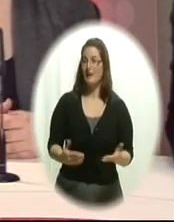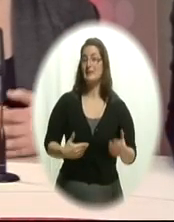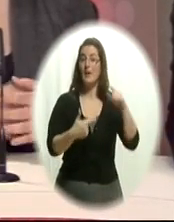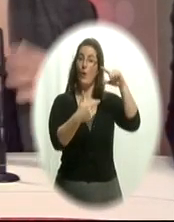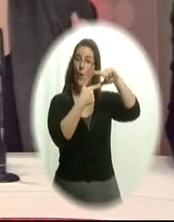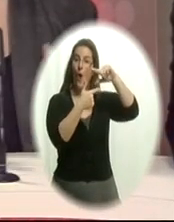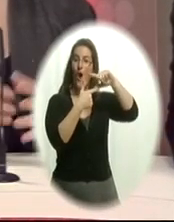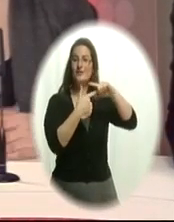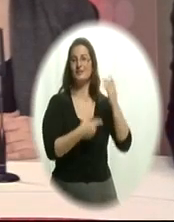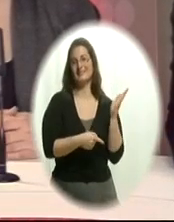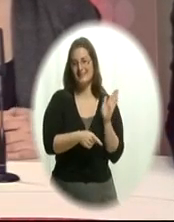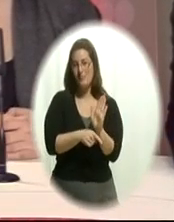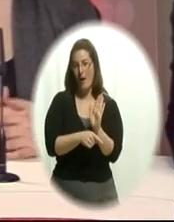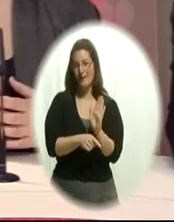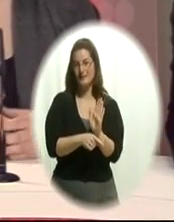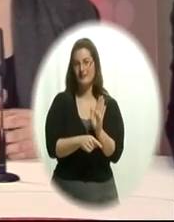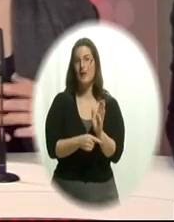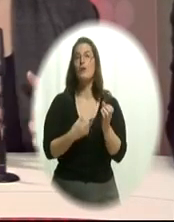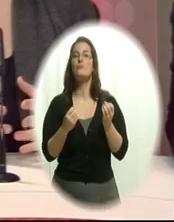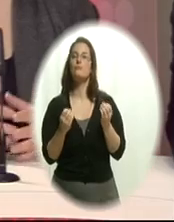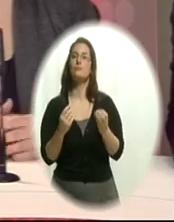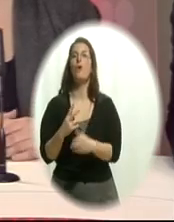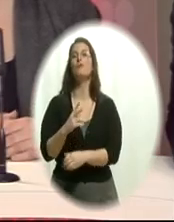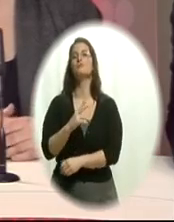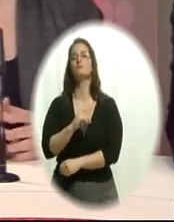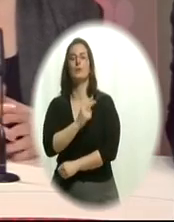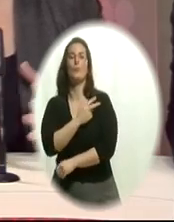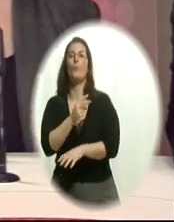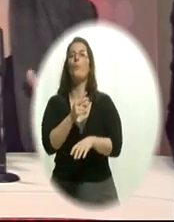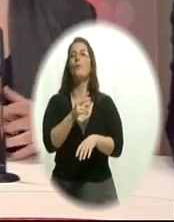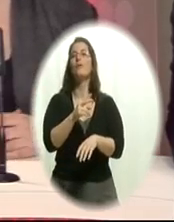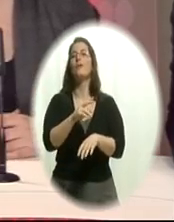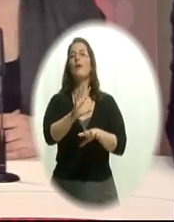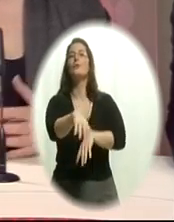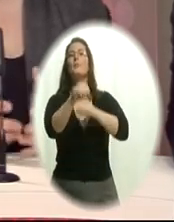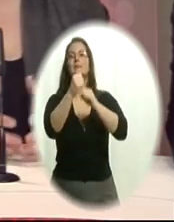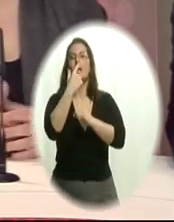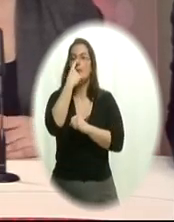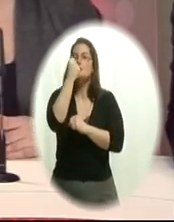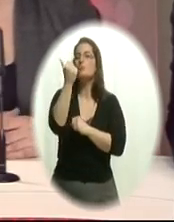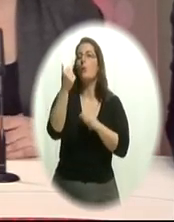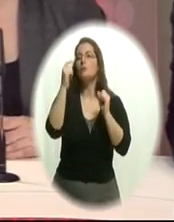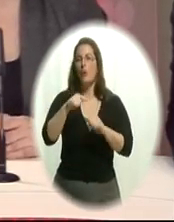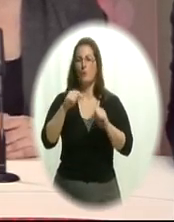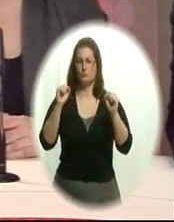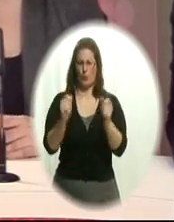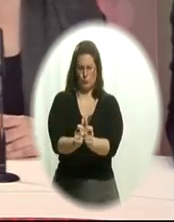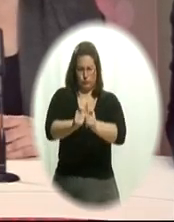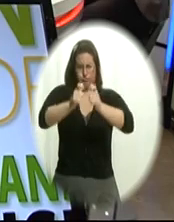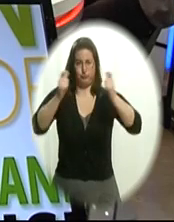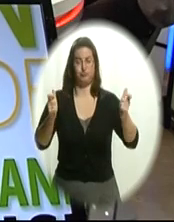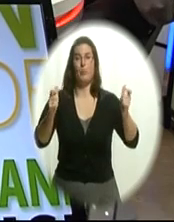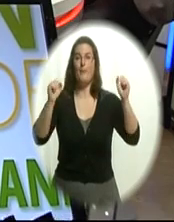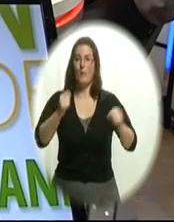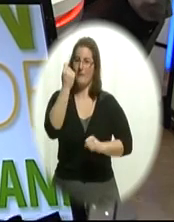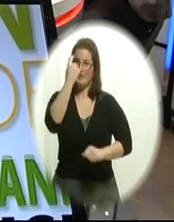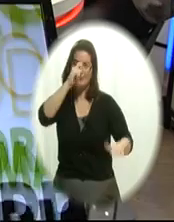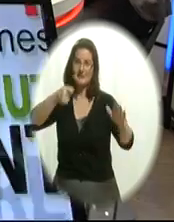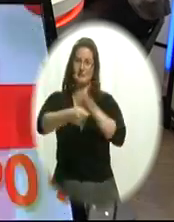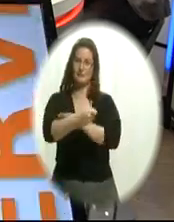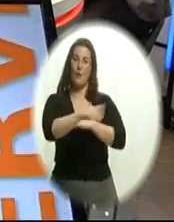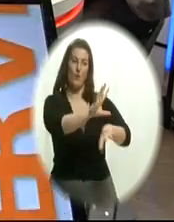donc souvent les chefs d'entreprise ont l'image que c'est des gros groupes qui peuvent mettre des moyens pour embaucher des personnes handicapées. C'est pas le